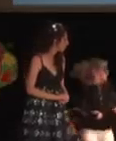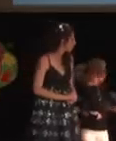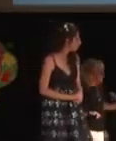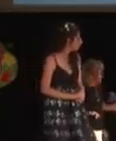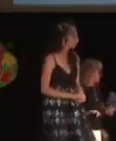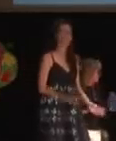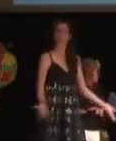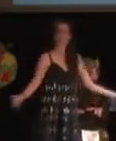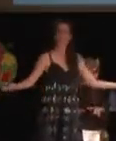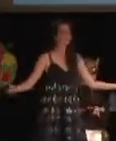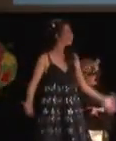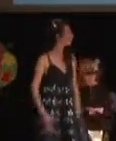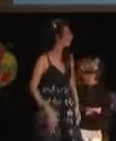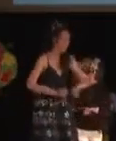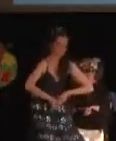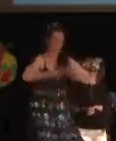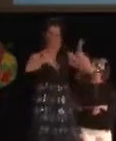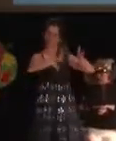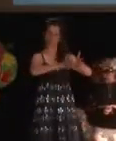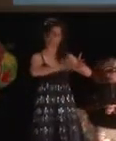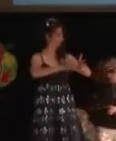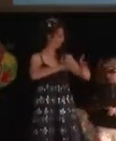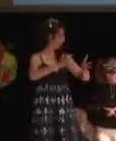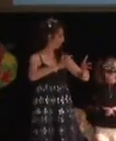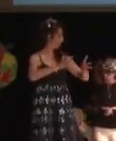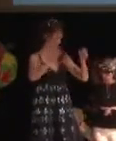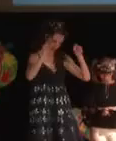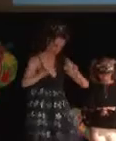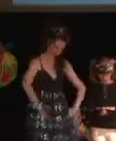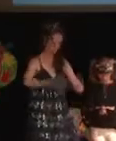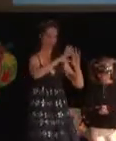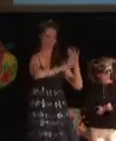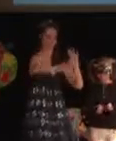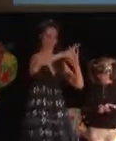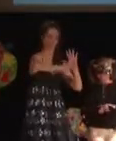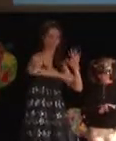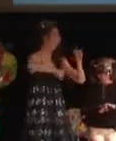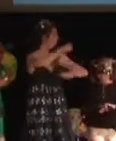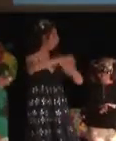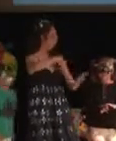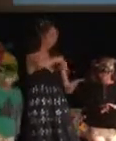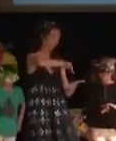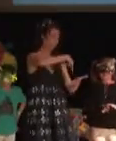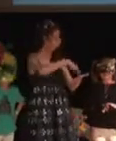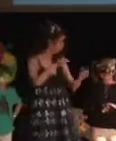sais chanter? Je parle bien avec mes mains. Pourquoi ne pourrais-je pas les faire chanter ou danser?